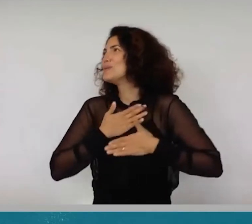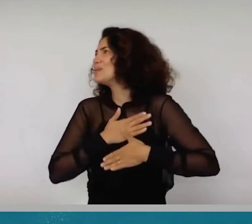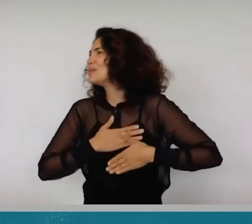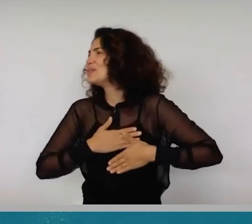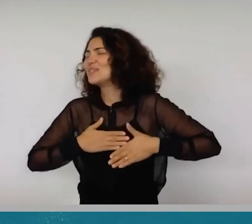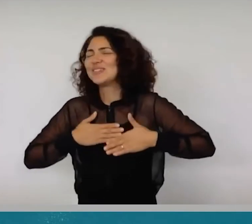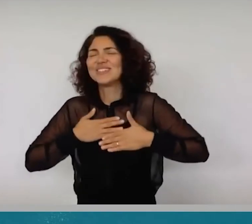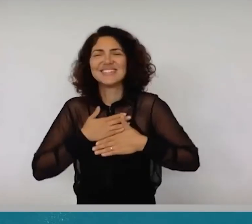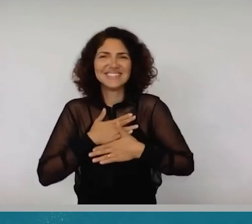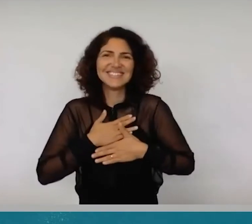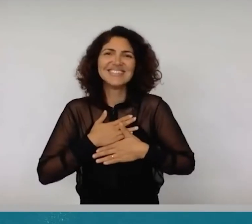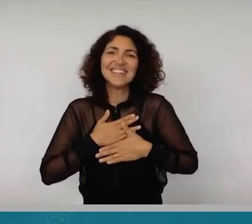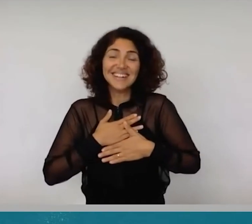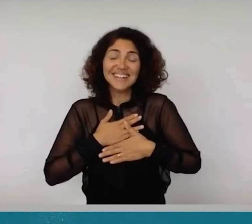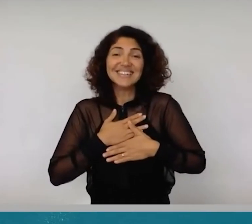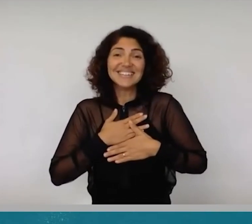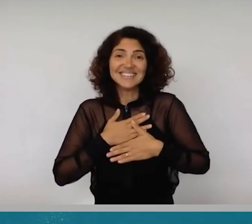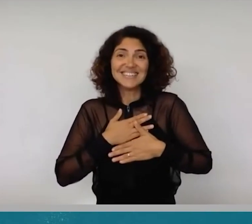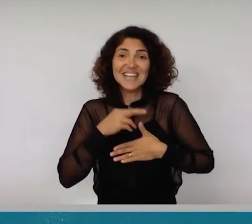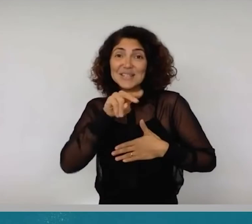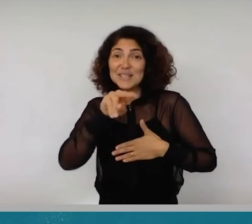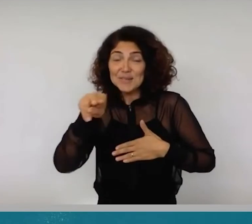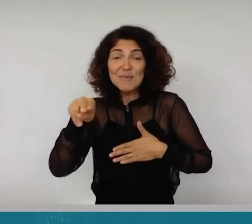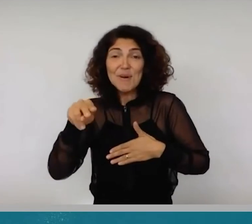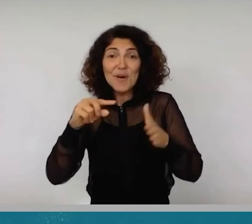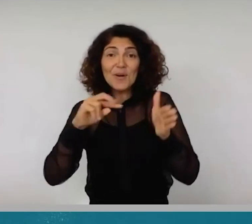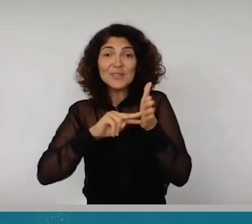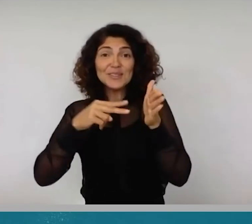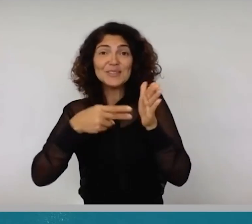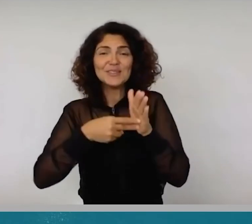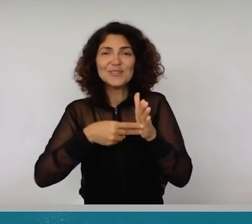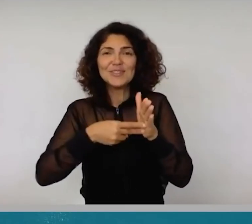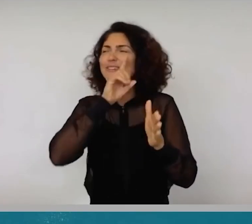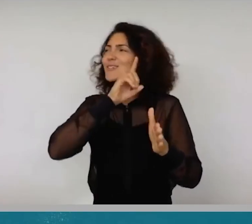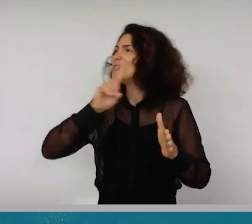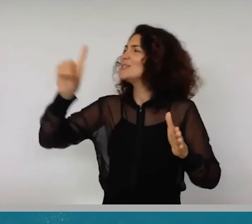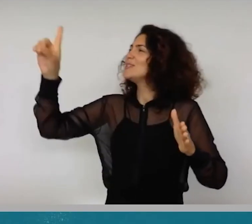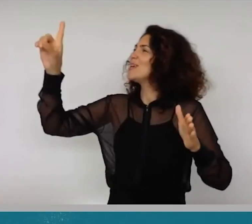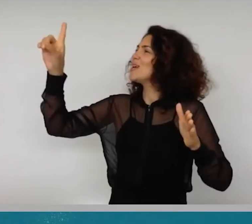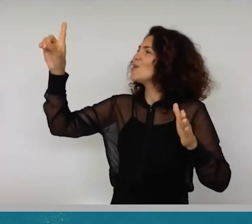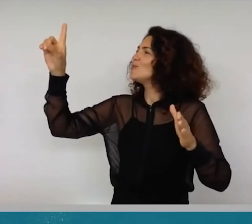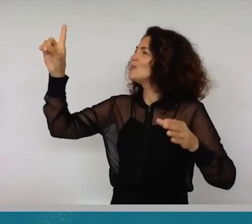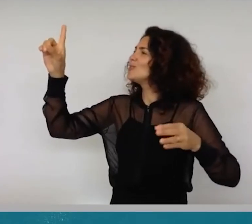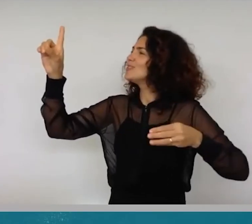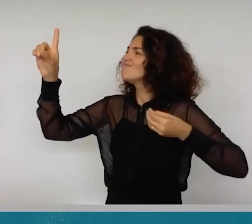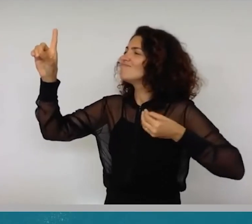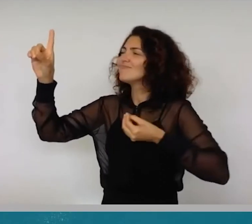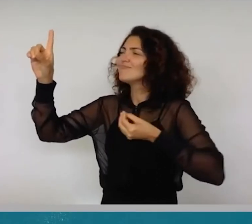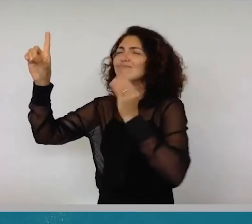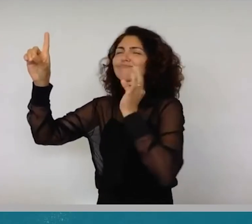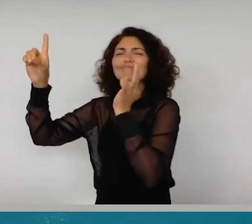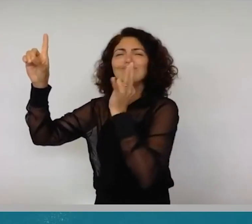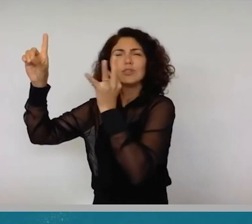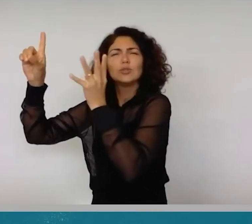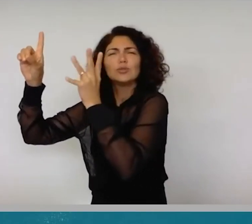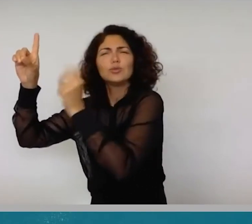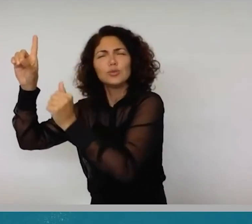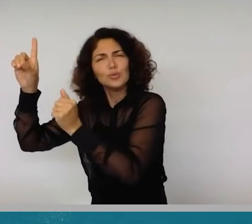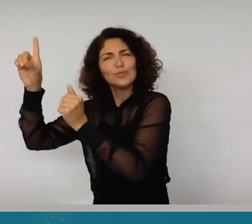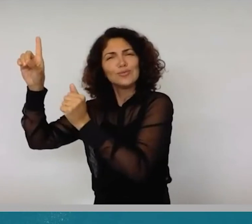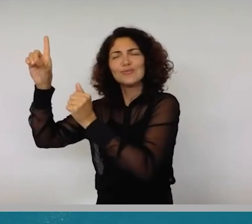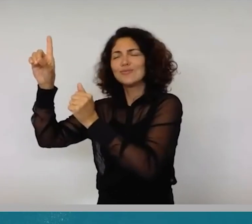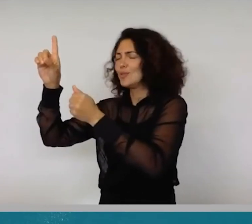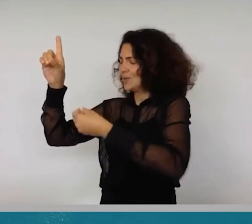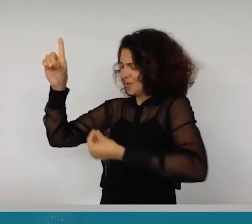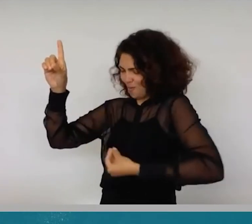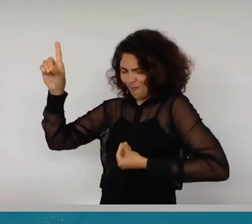que Deus é a própria fonte do prazer. Deus é a própria fonte de alegria. Deus é a própria fonte